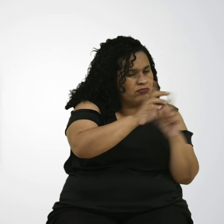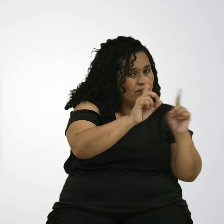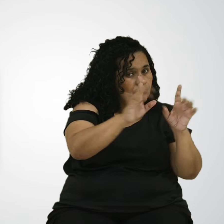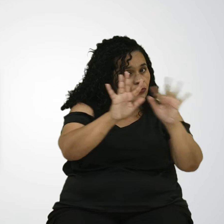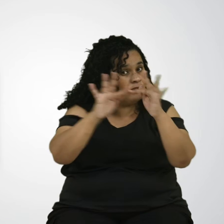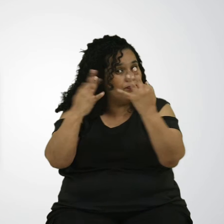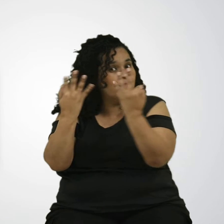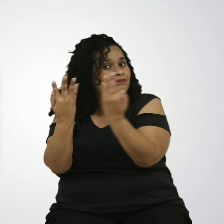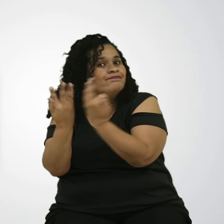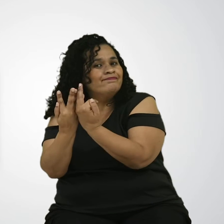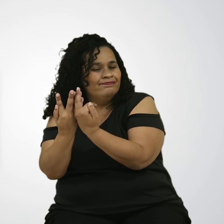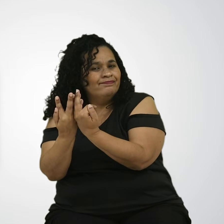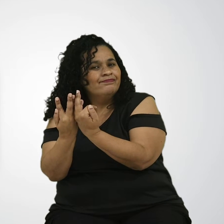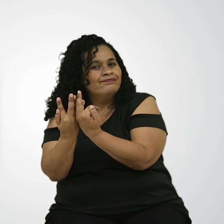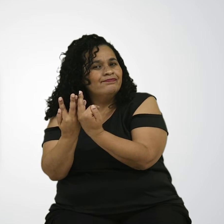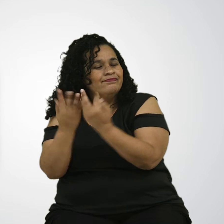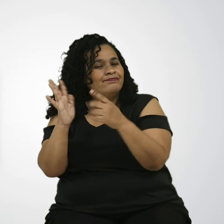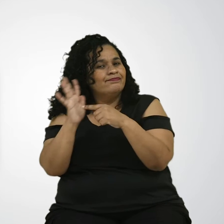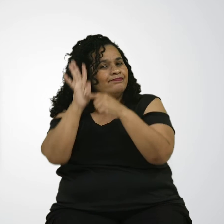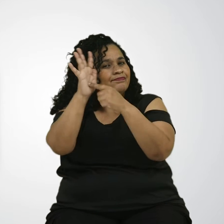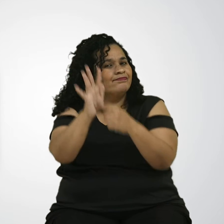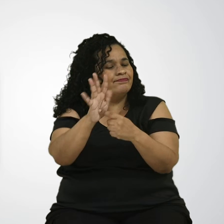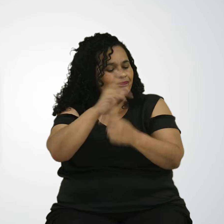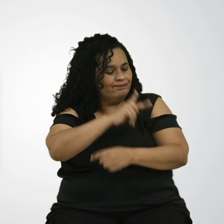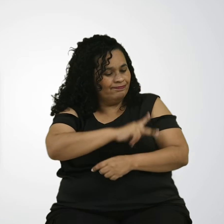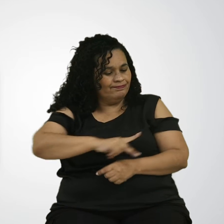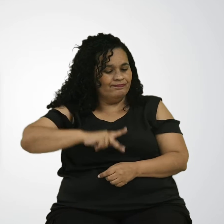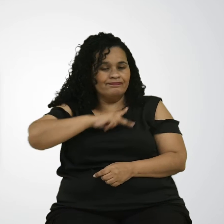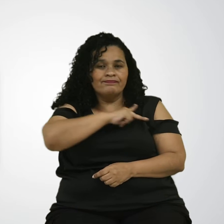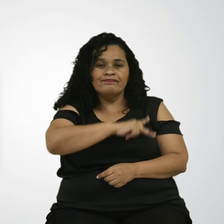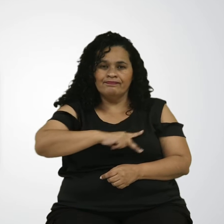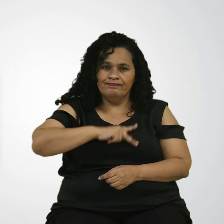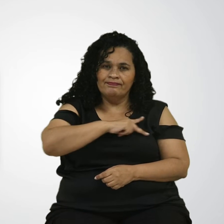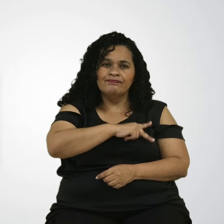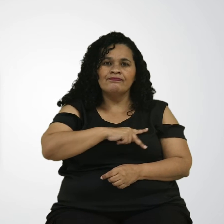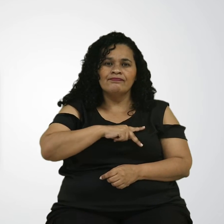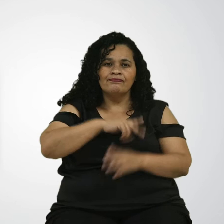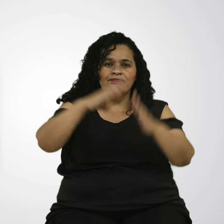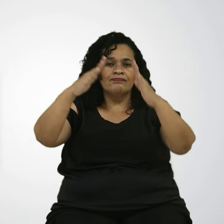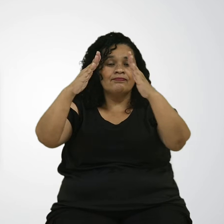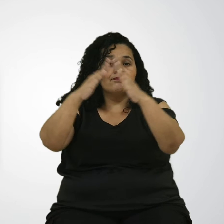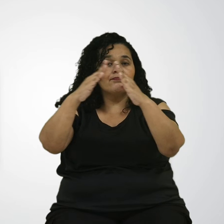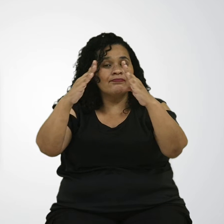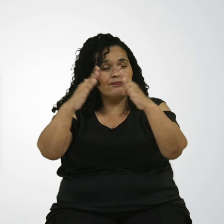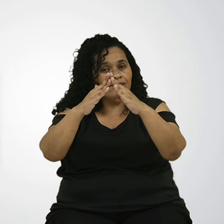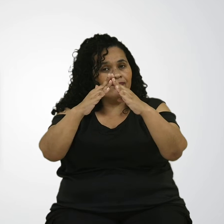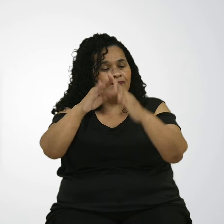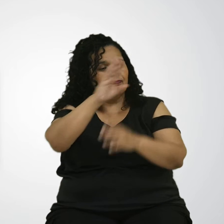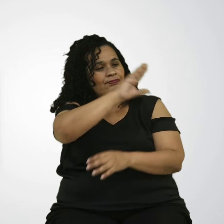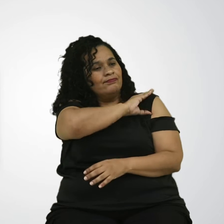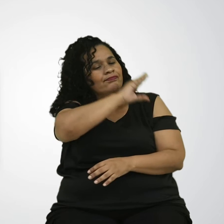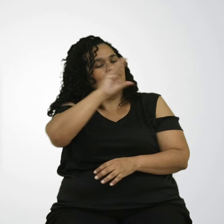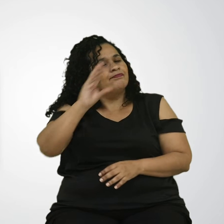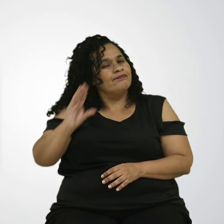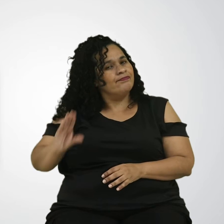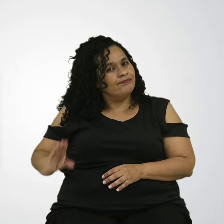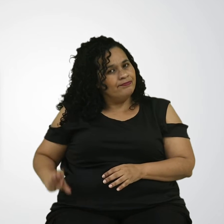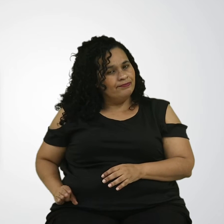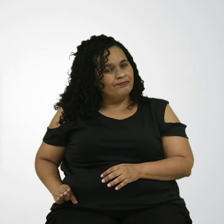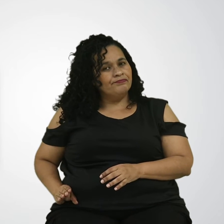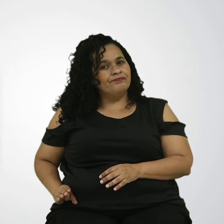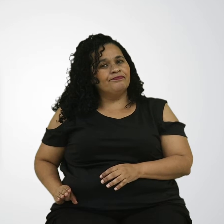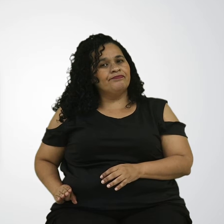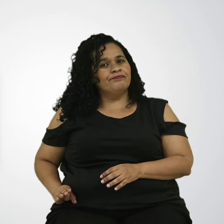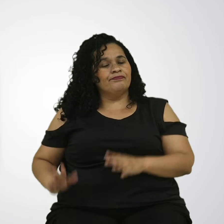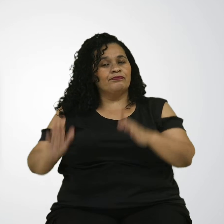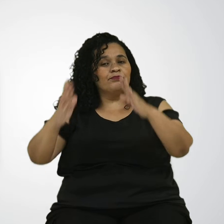uma condição aqui. E como Paulo aqui vai tratar do lar, né? Cristo, o lar